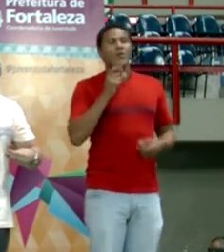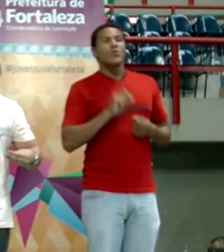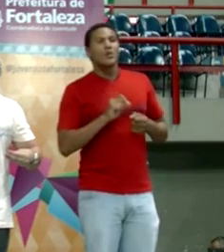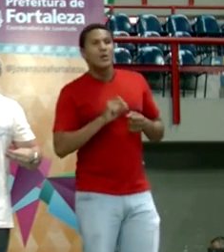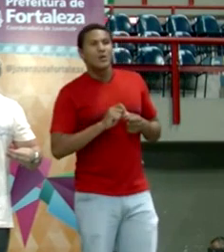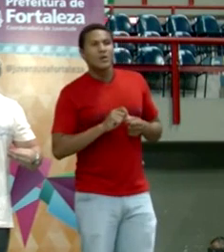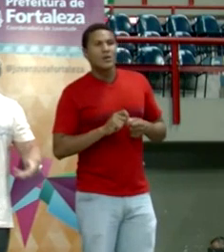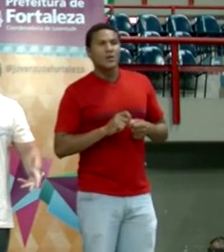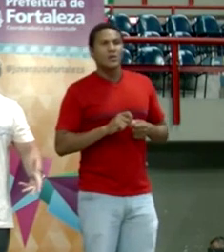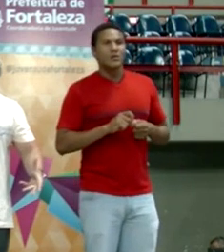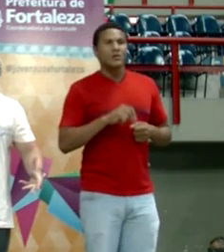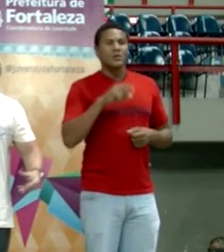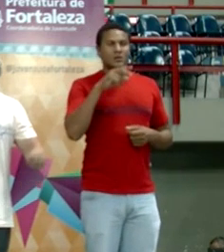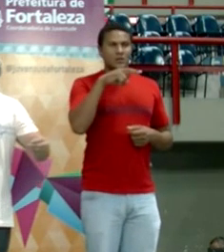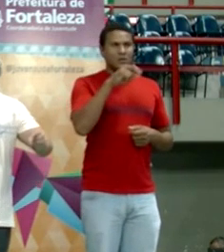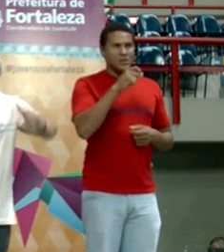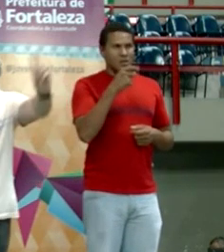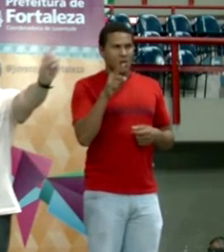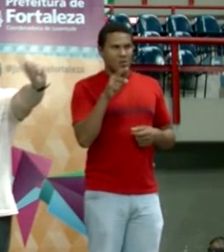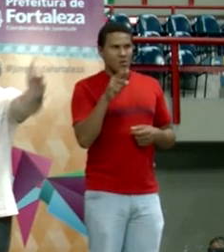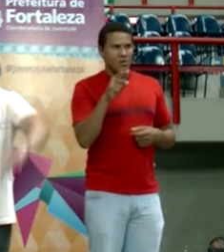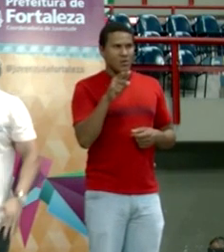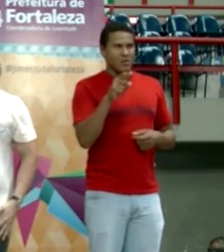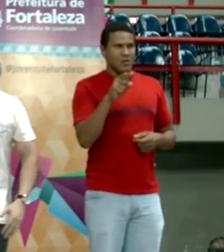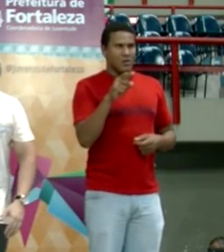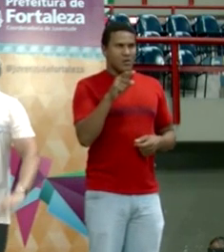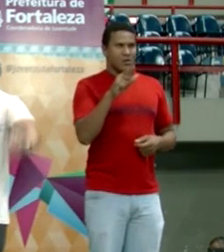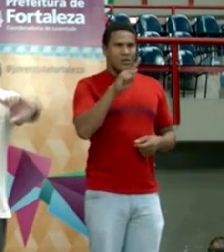sim ou não? Não. Então